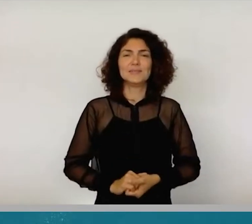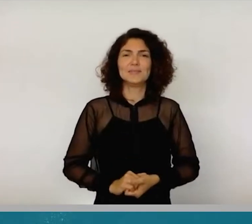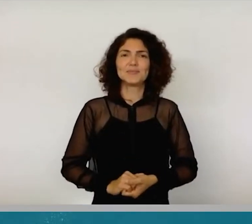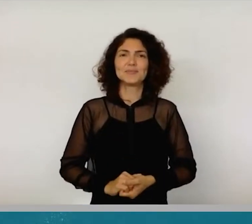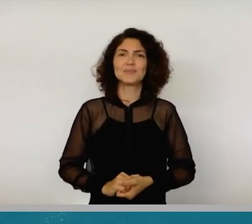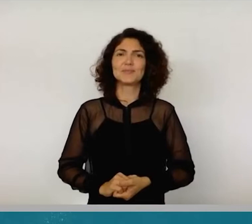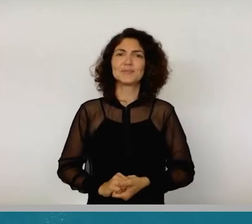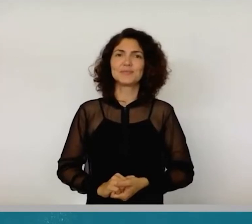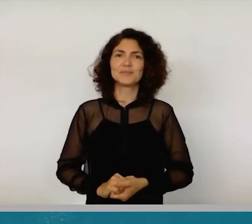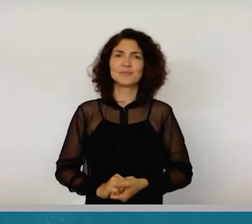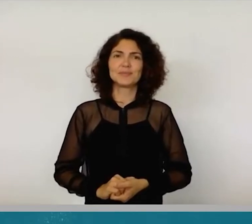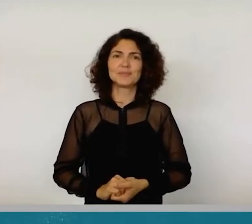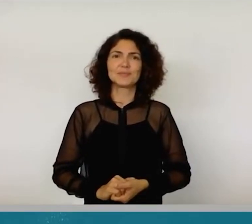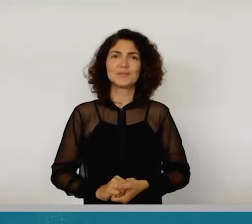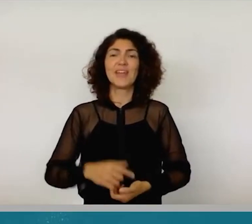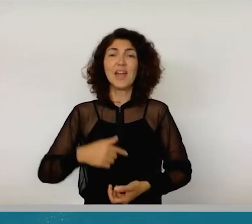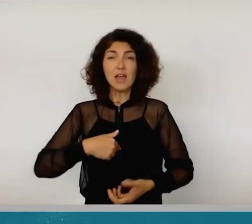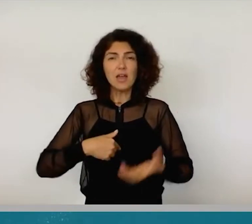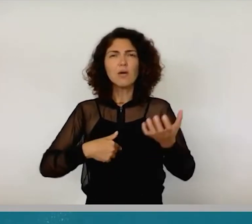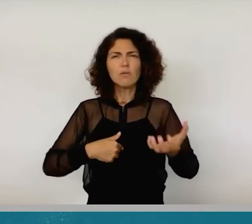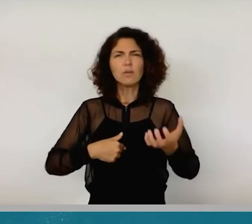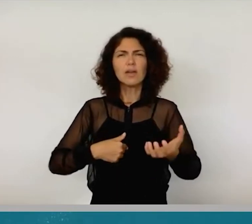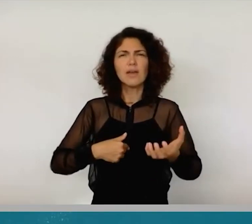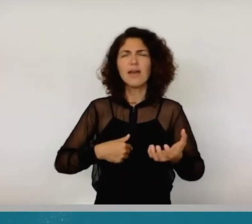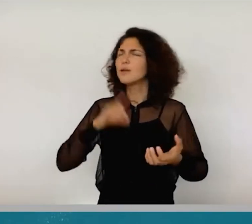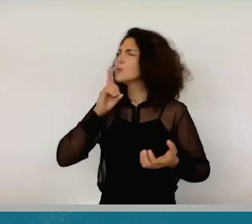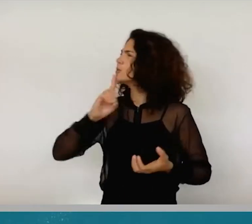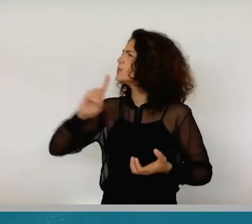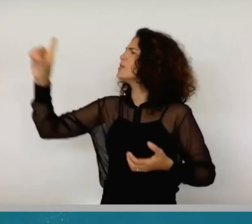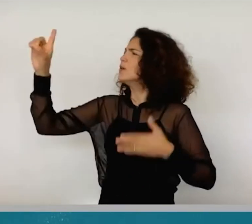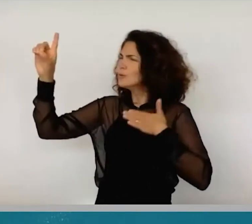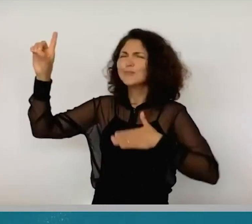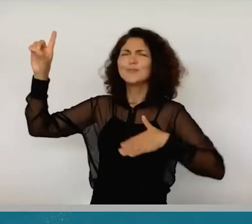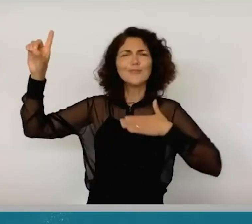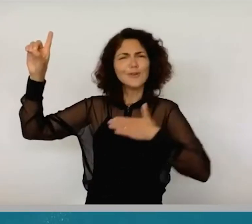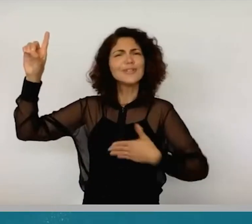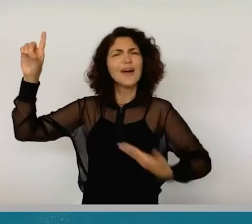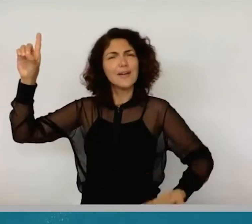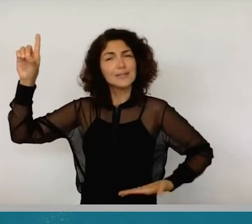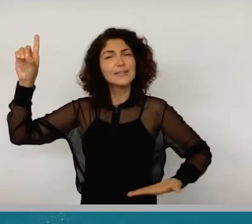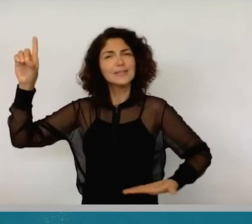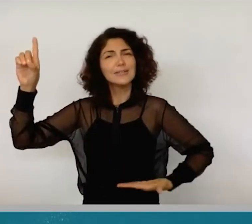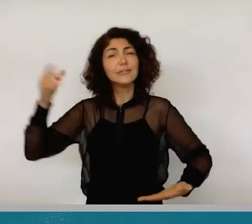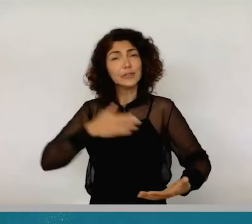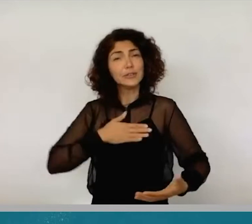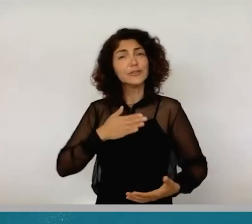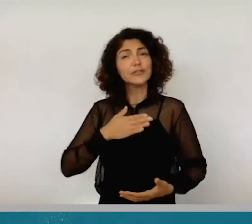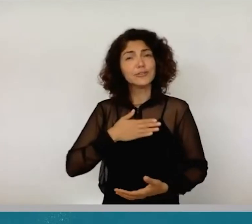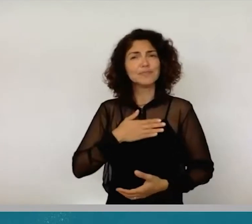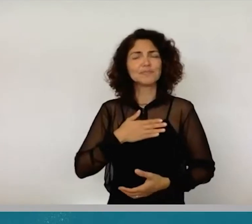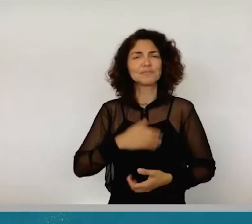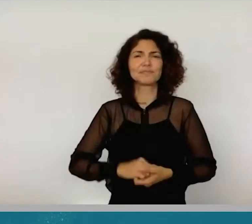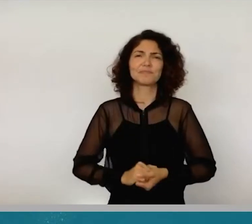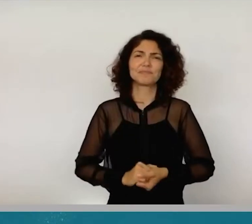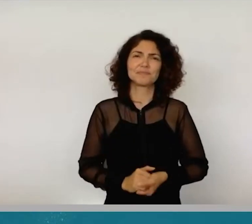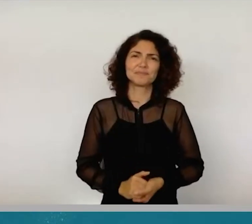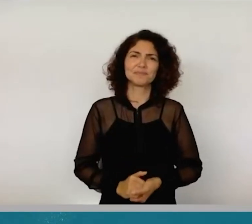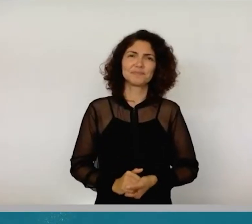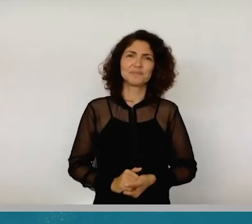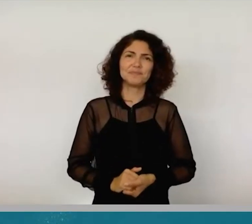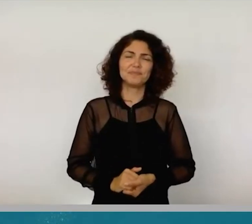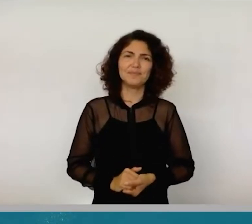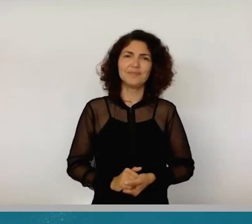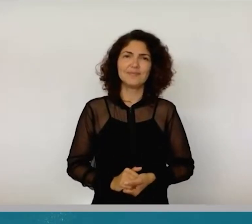Eu quero ser aprovado, né? E aí, uma vez aprovado, naquele dia, na vinda do nosso Senhor Jesus, diante